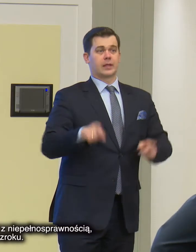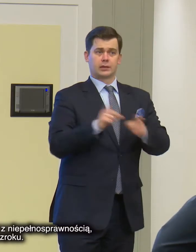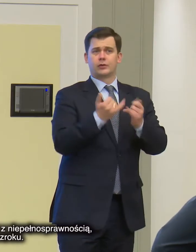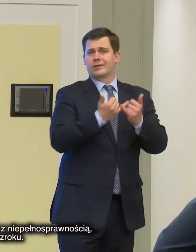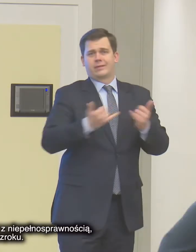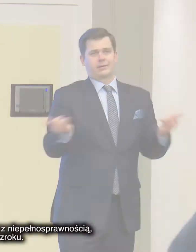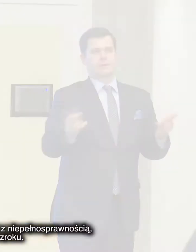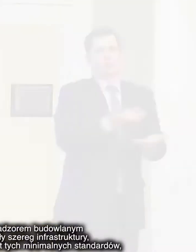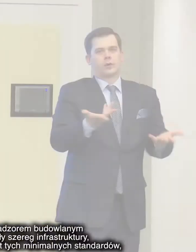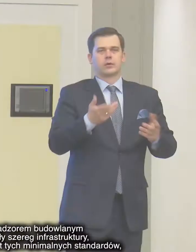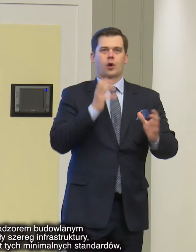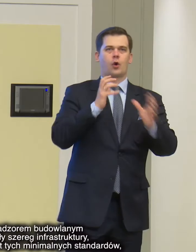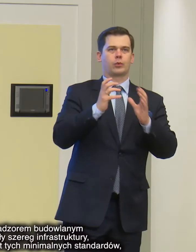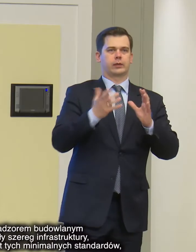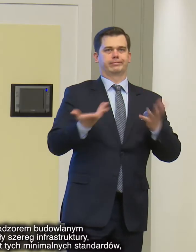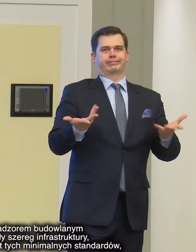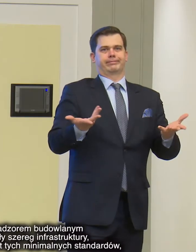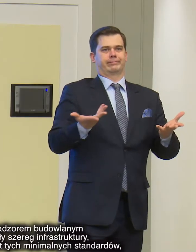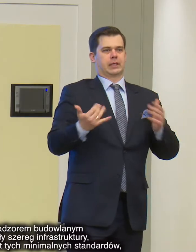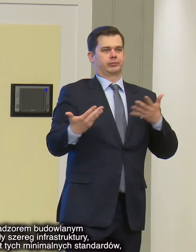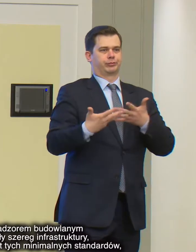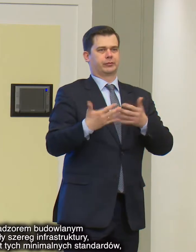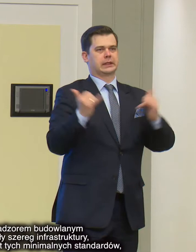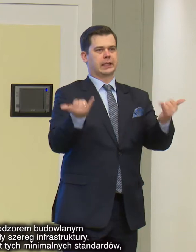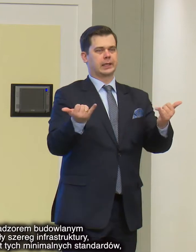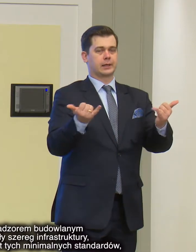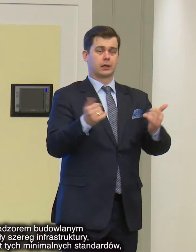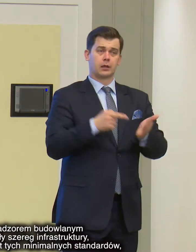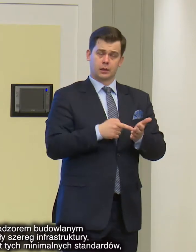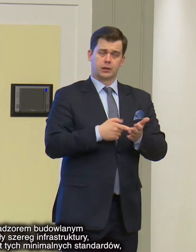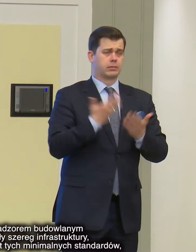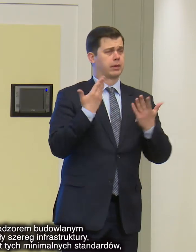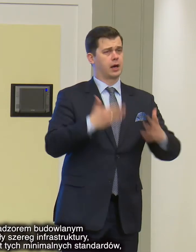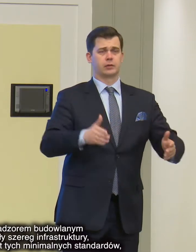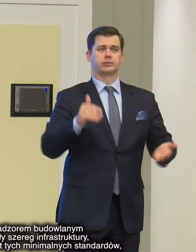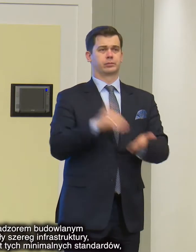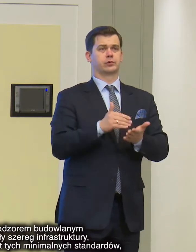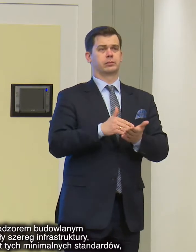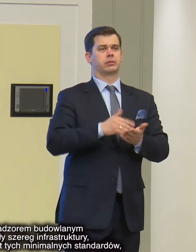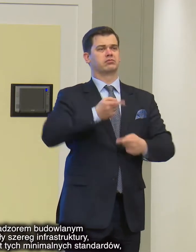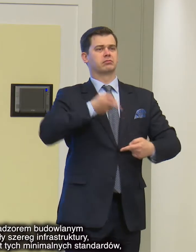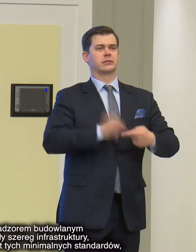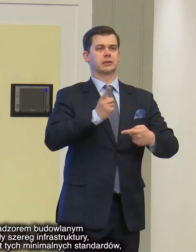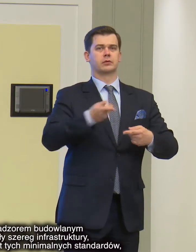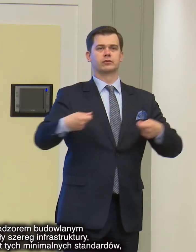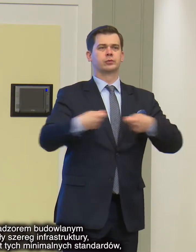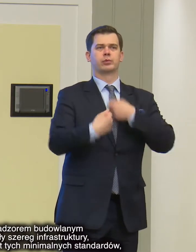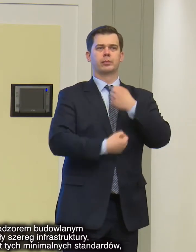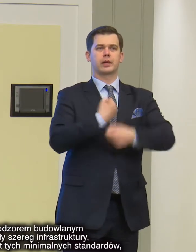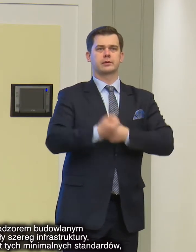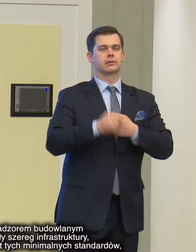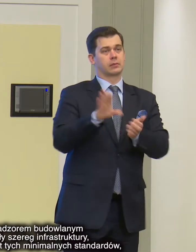dysfunkcjami wzroku. To jest również bardzo mocne postawienie na współpracę na